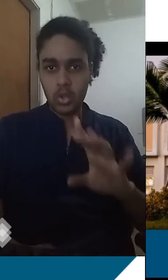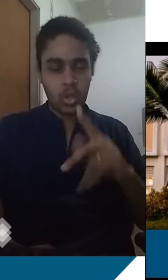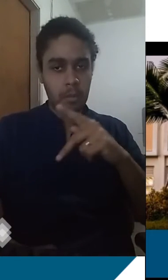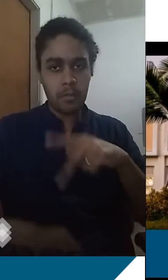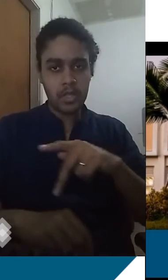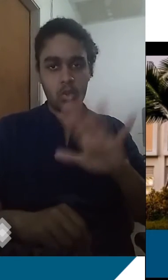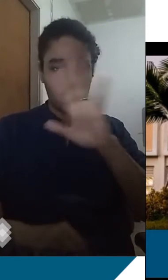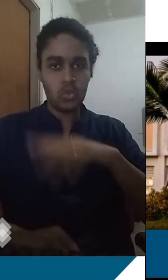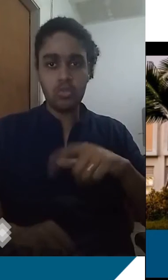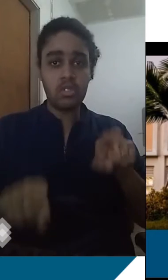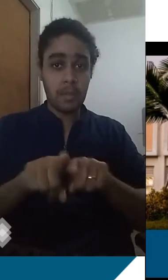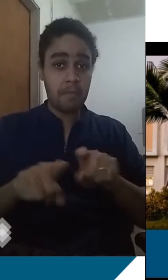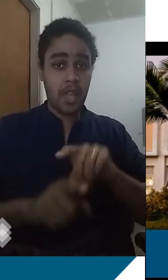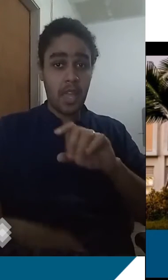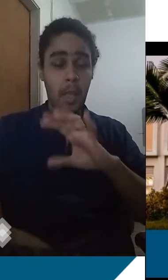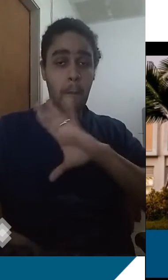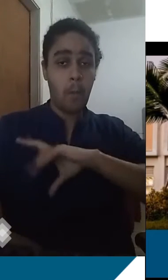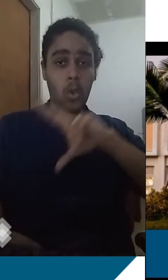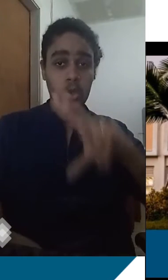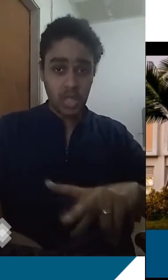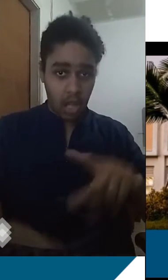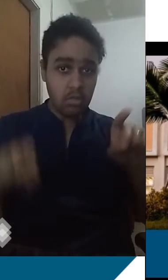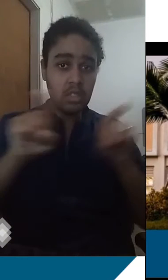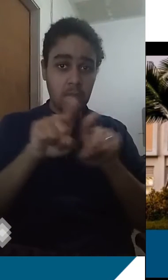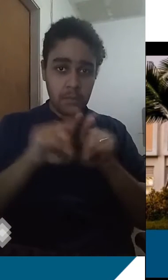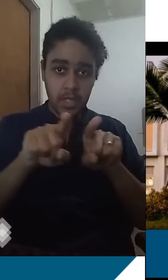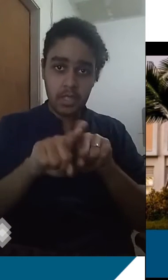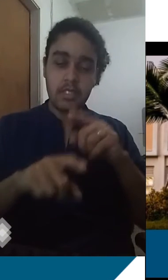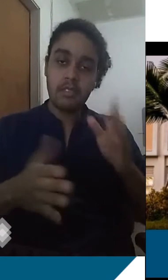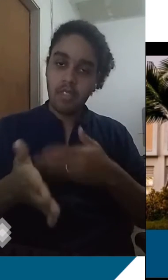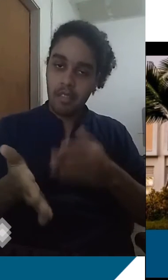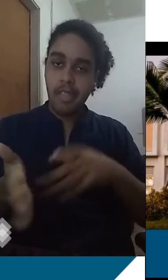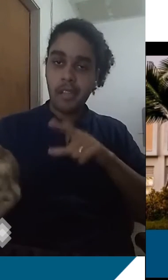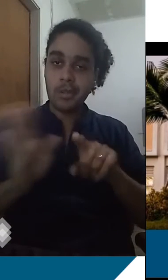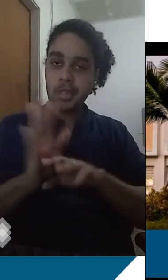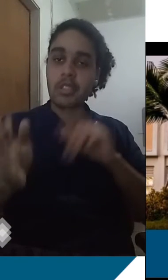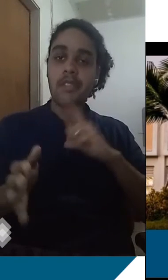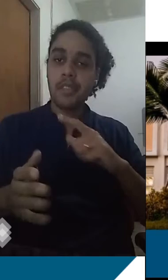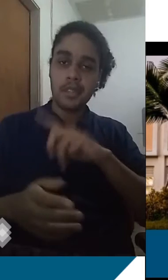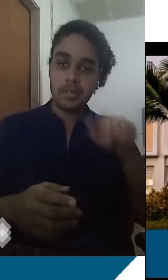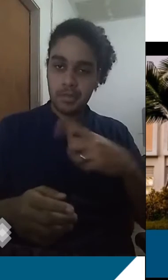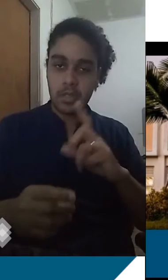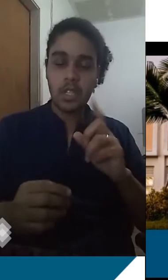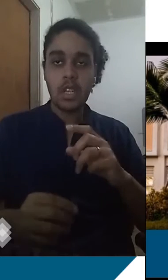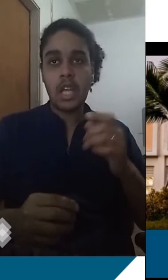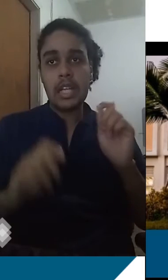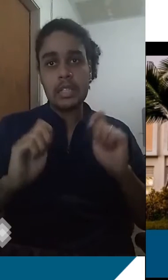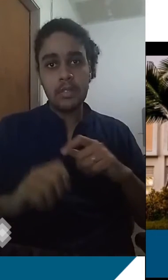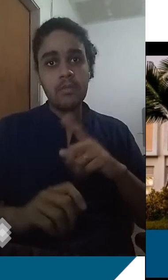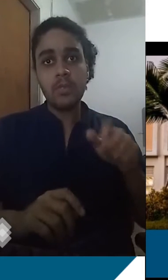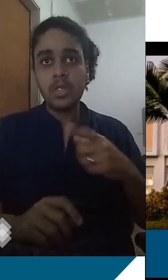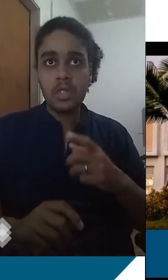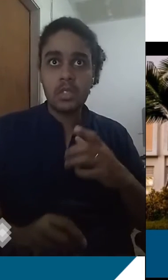inteiro, como também de Portugal. Isso está no caderno de orientação acadêmica de vocês. Mas pensando aqui dentro, nacionalmente, pode ser